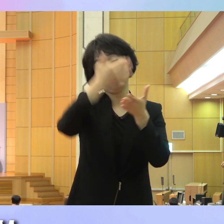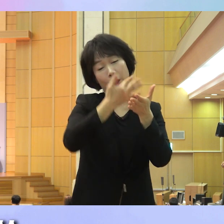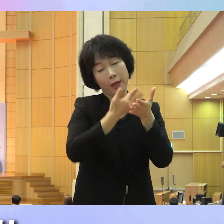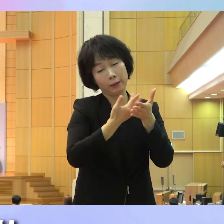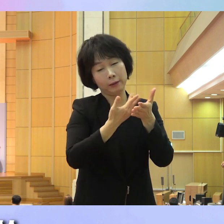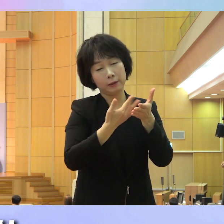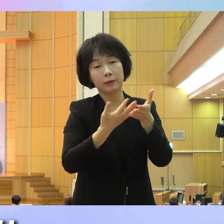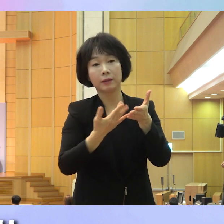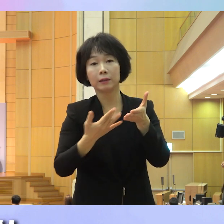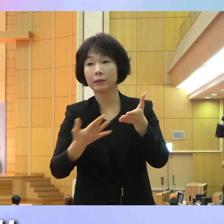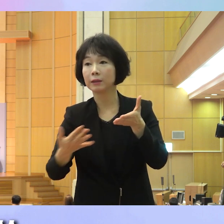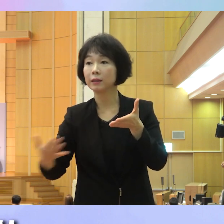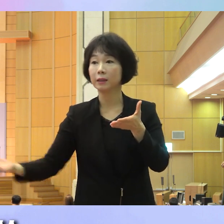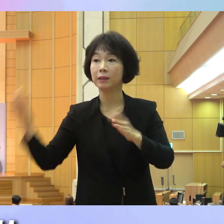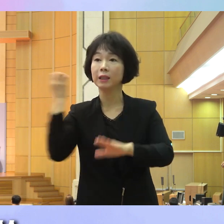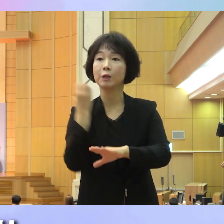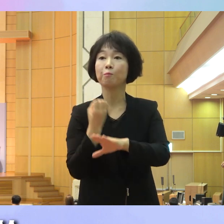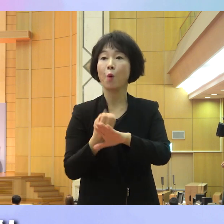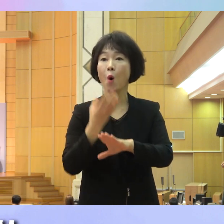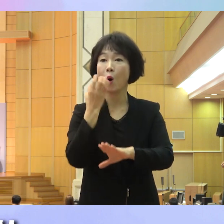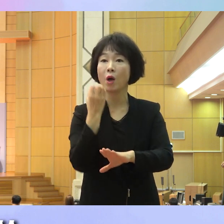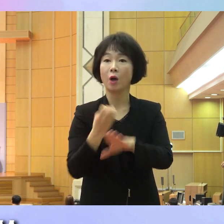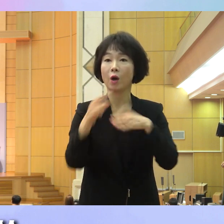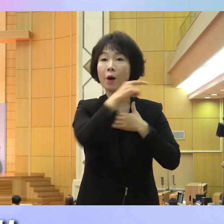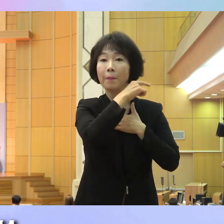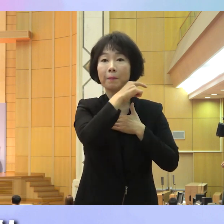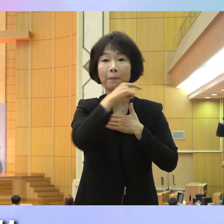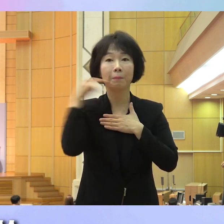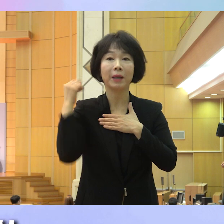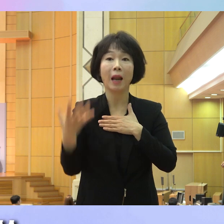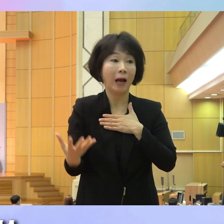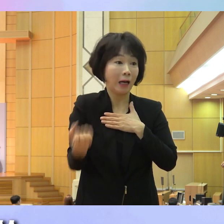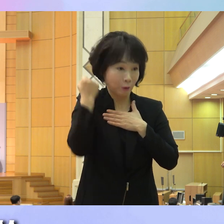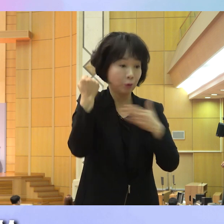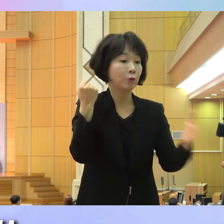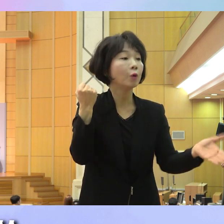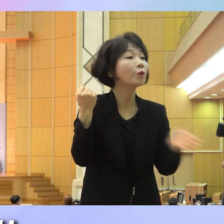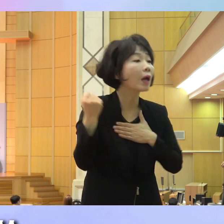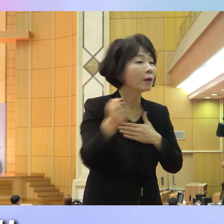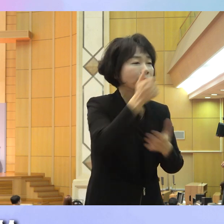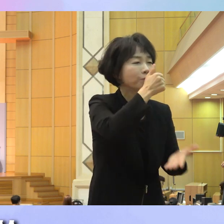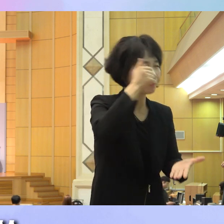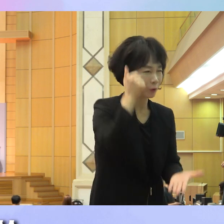나아갑니다. 주의 흘린 보혈로